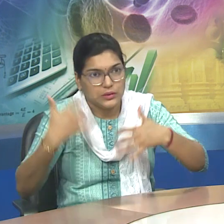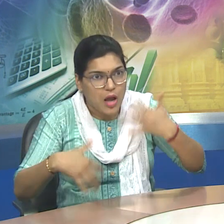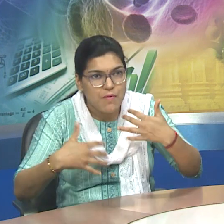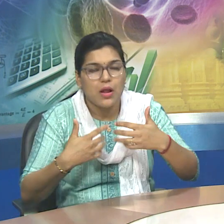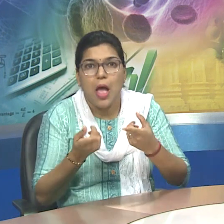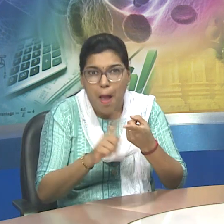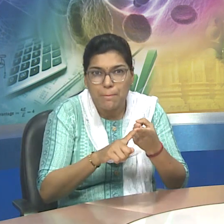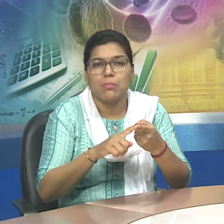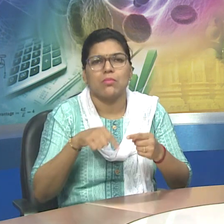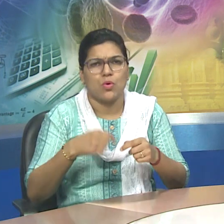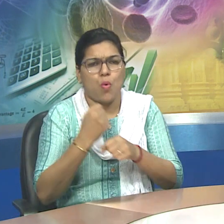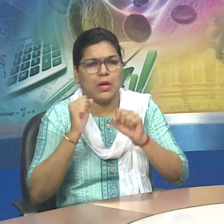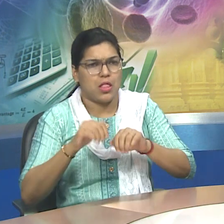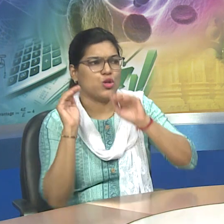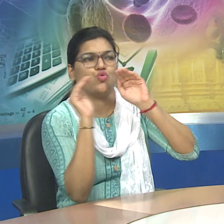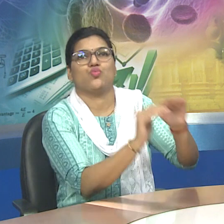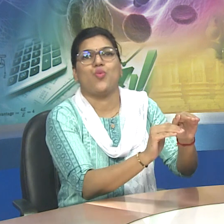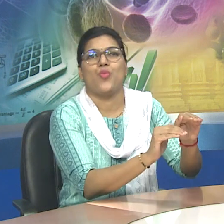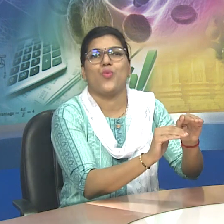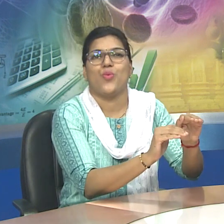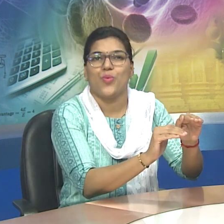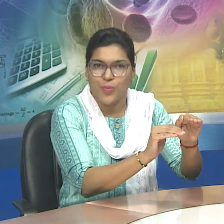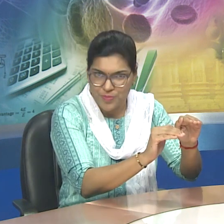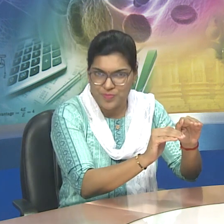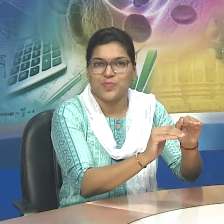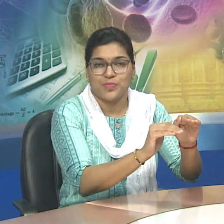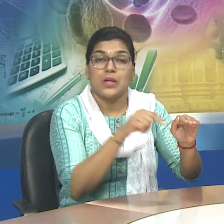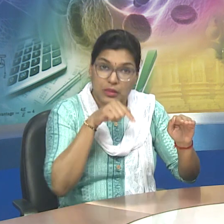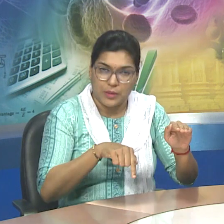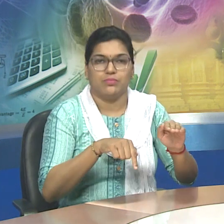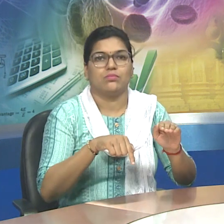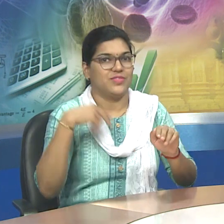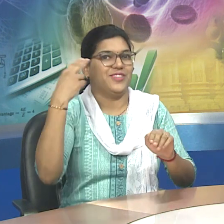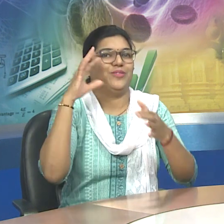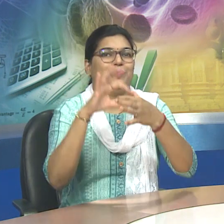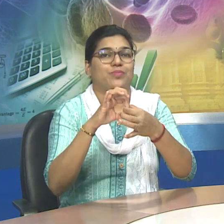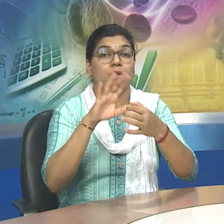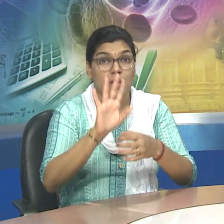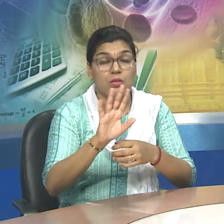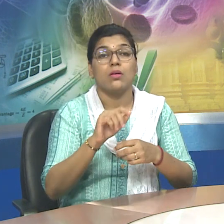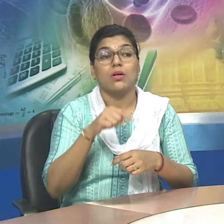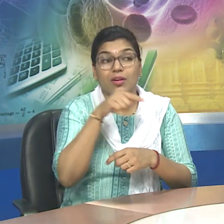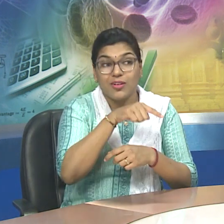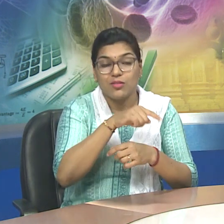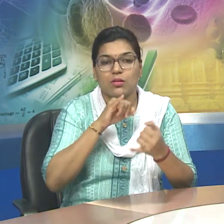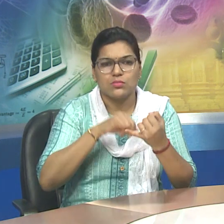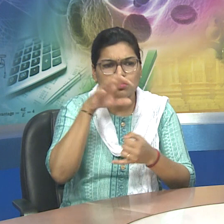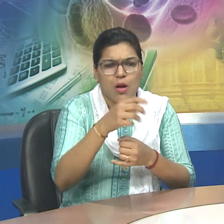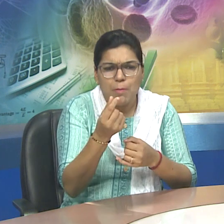जैसे उदाहरण पे हम ऐसे समझ सकते हैं कि सरकार उन राज्यों को सपोर्ट करने के लिए इस तरह